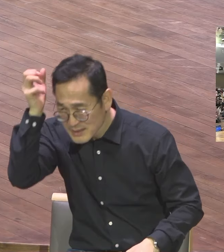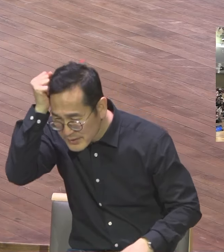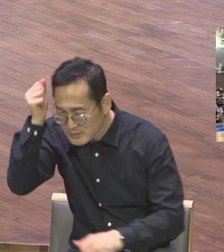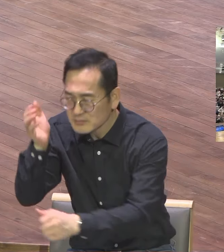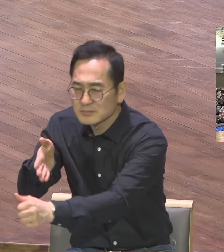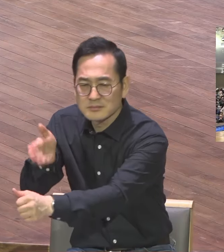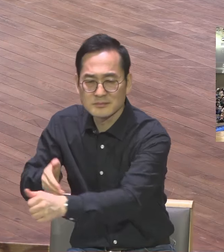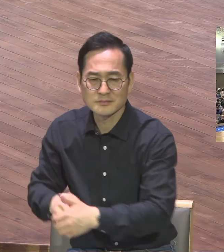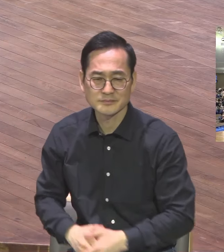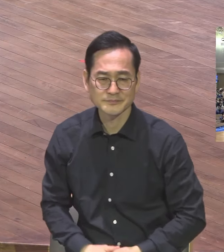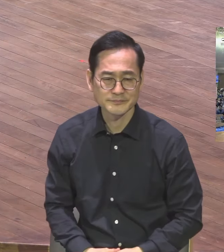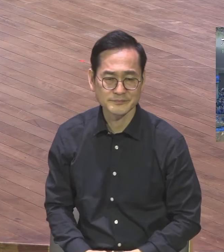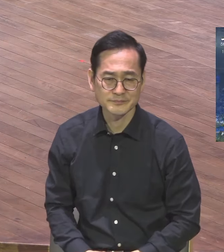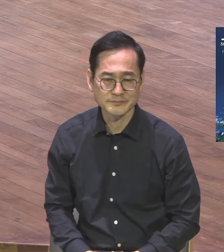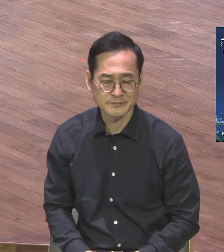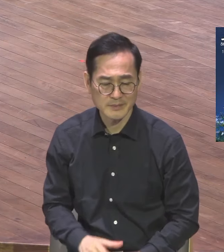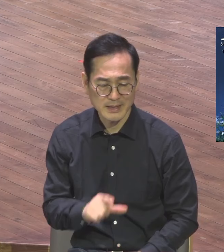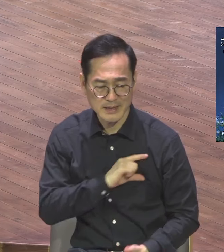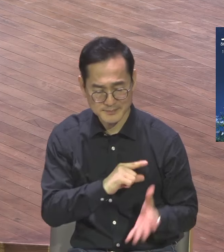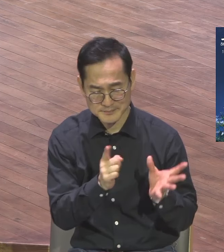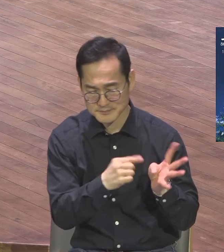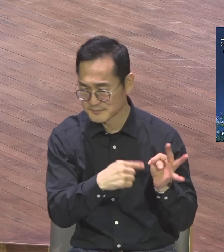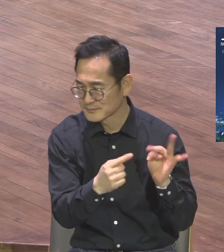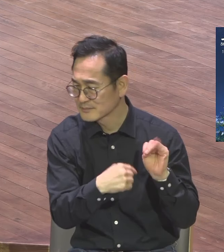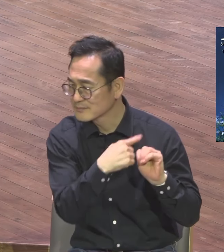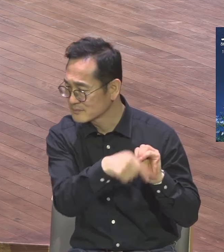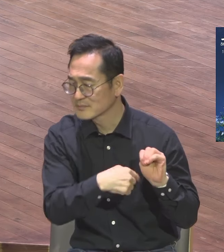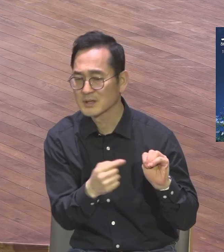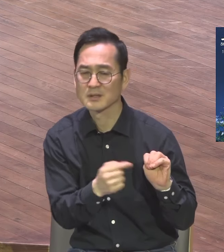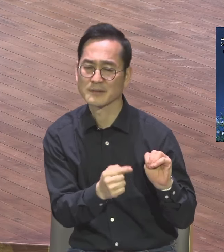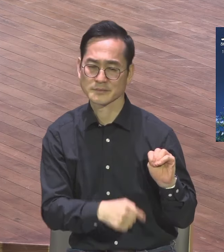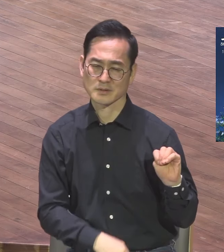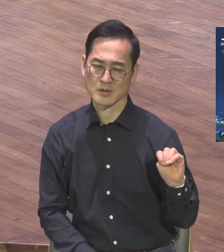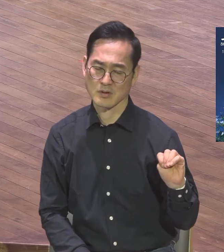이름 적어가면서, 이름 적어가면서 바울이